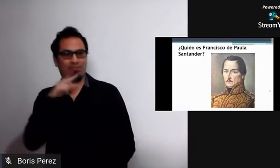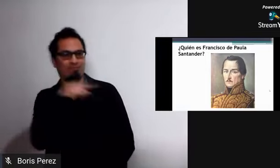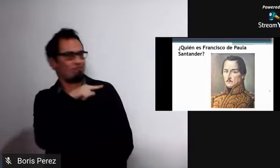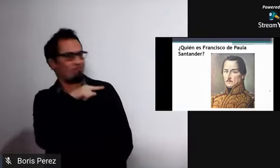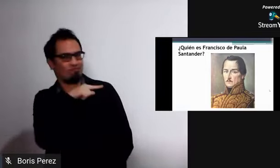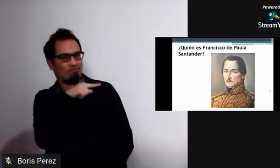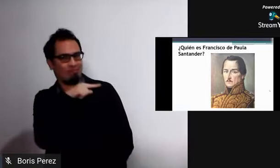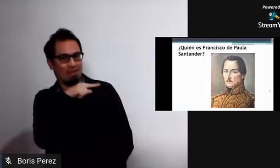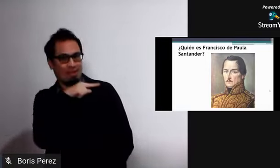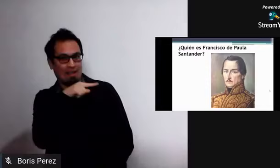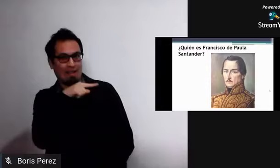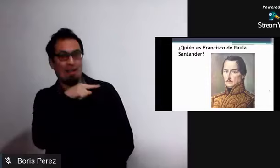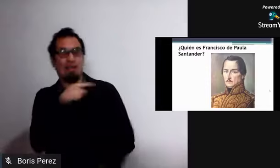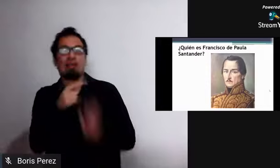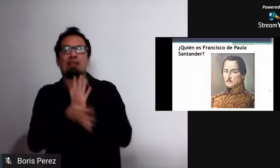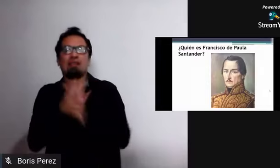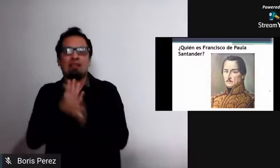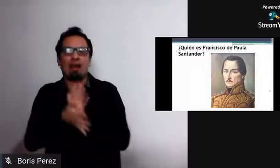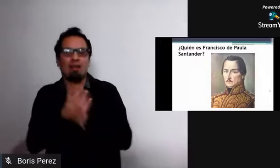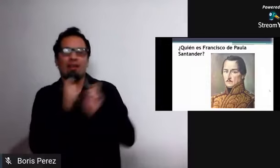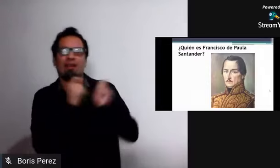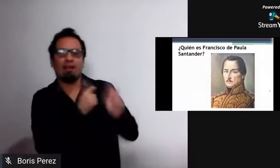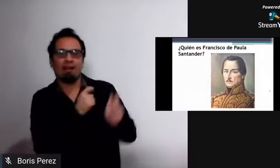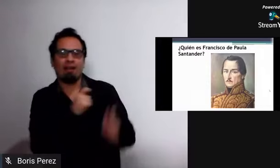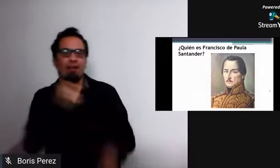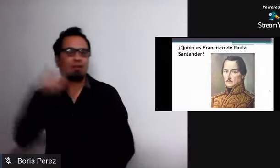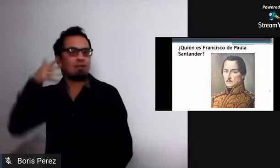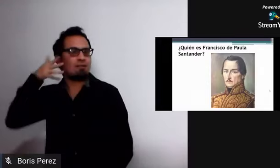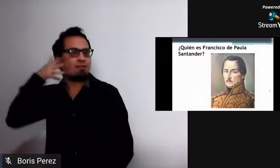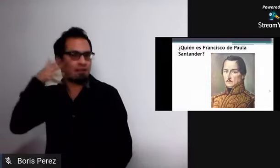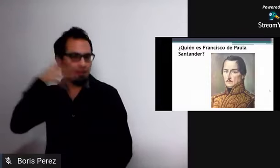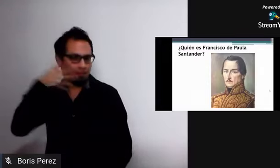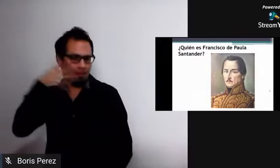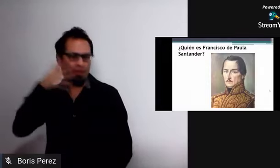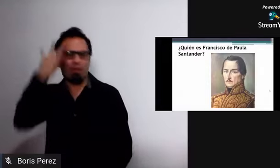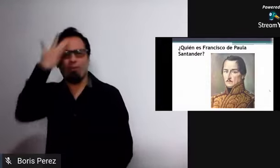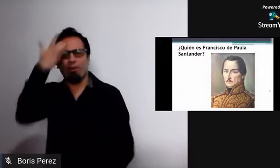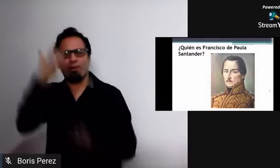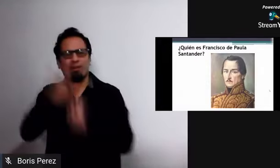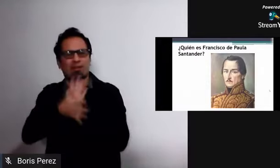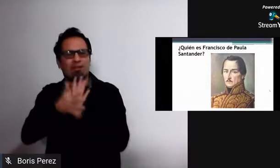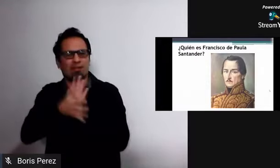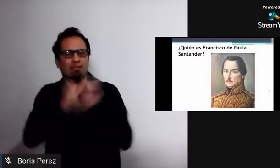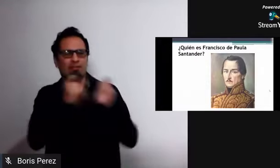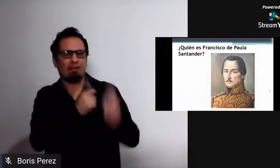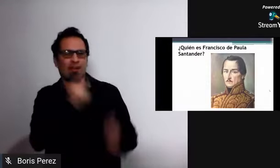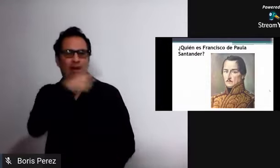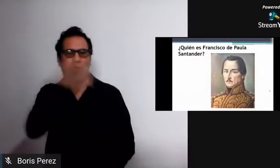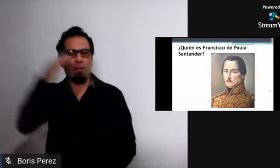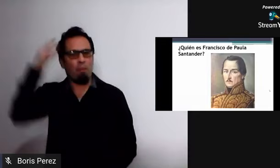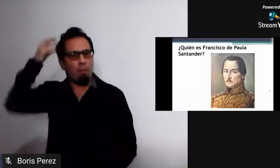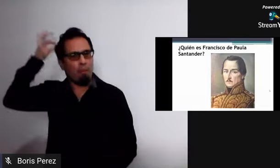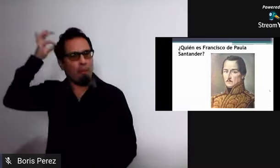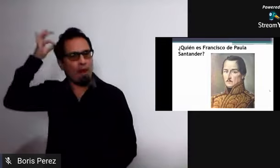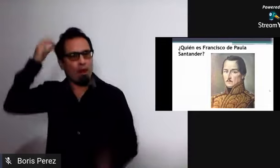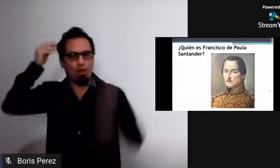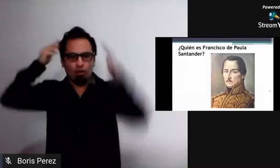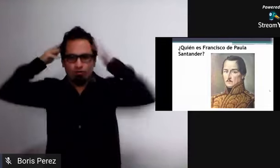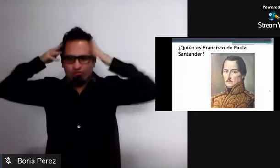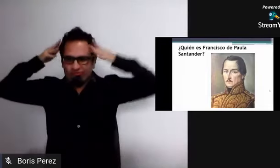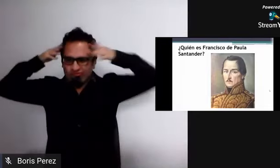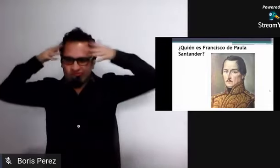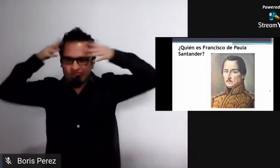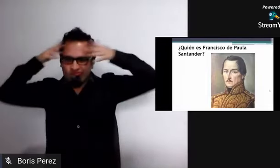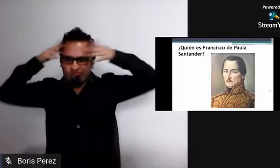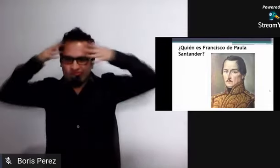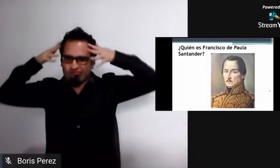ustedes sobre algunos personajes ilustres de la historia de nuestro país. Como bien les decía, la seña de este